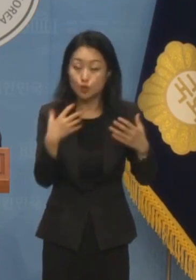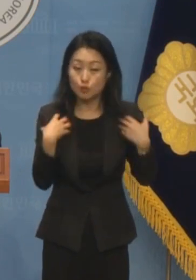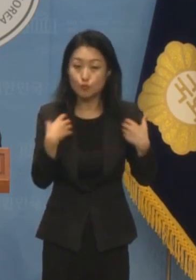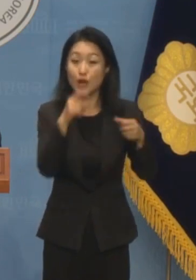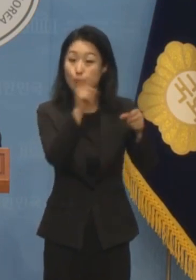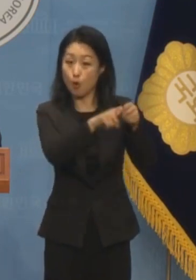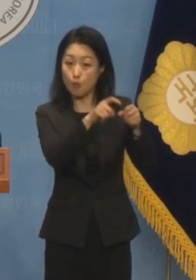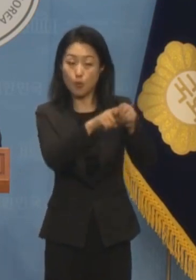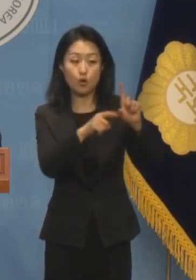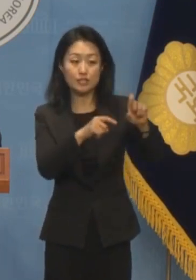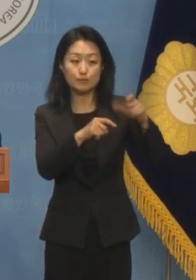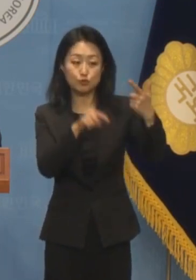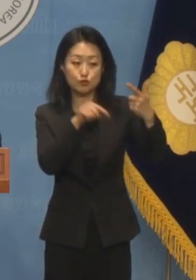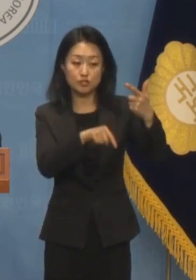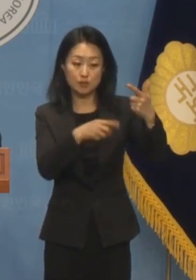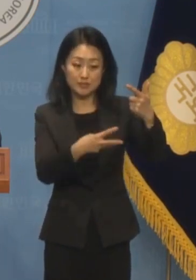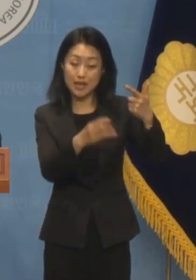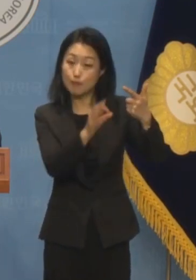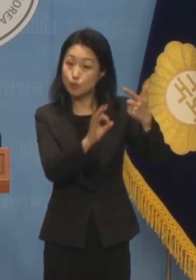전망치인